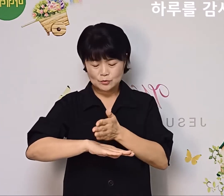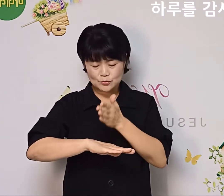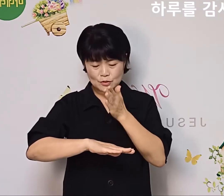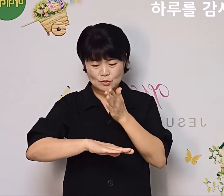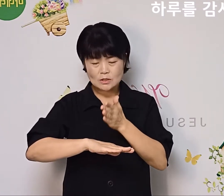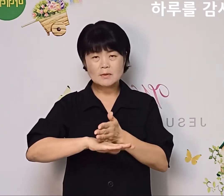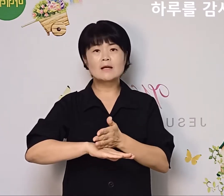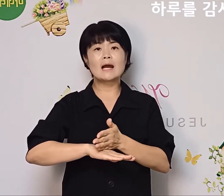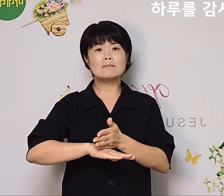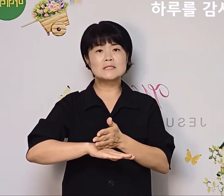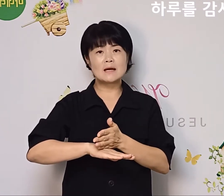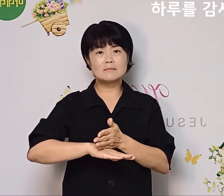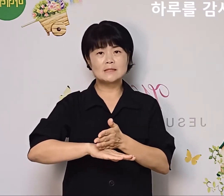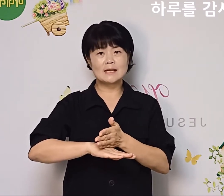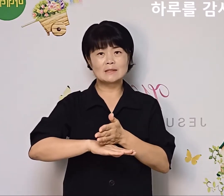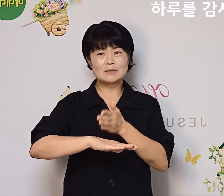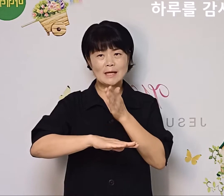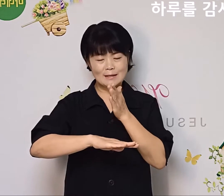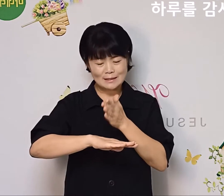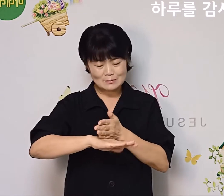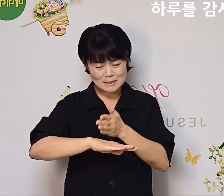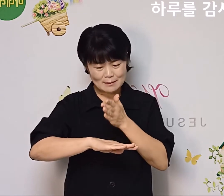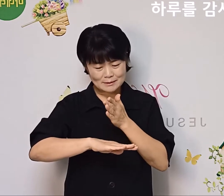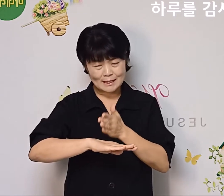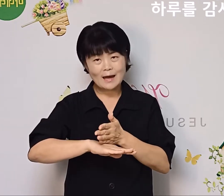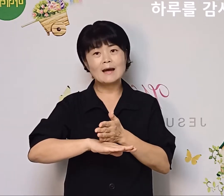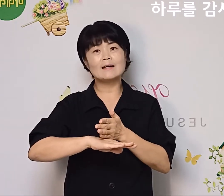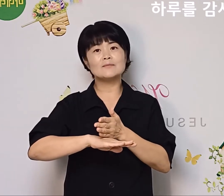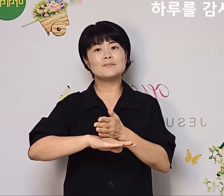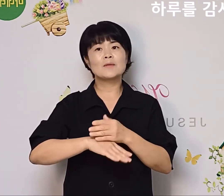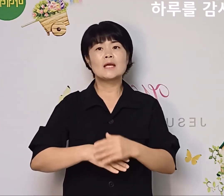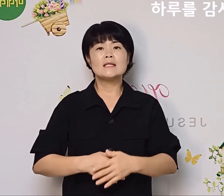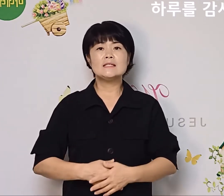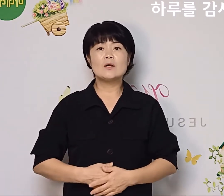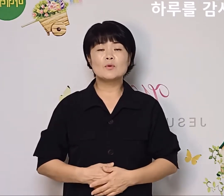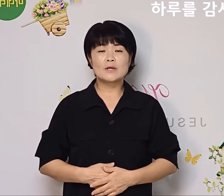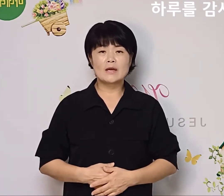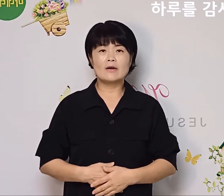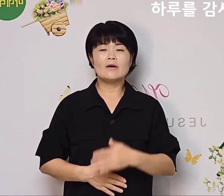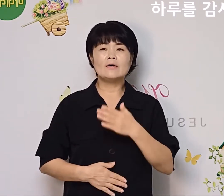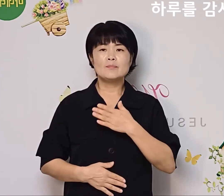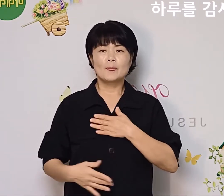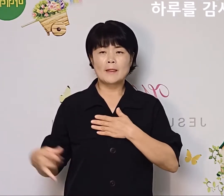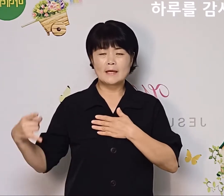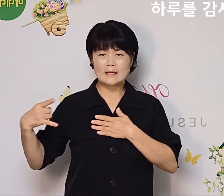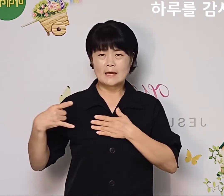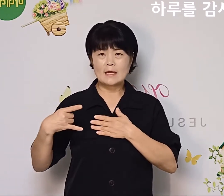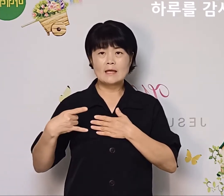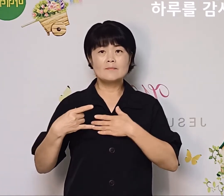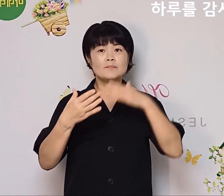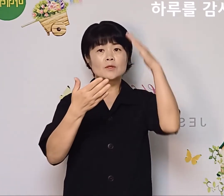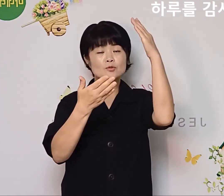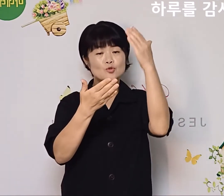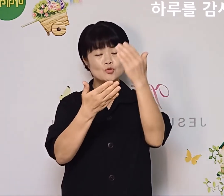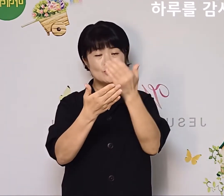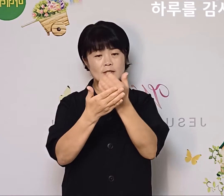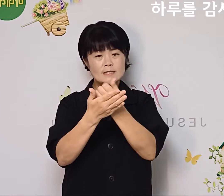두드려 주시면 감사합니다가 됩니다. 감사합니다. 이어볼게요. 내게